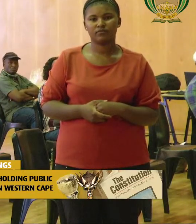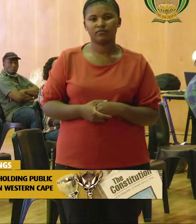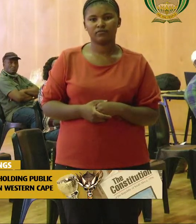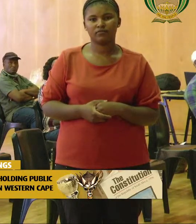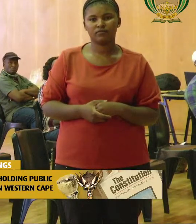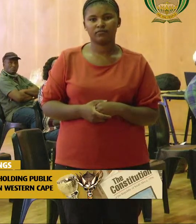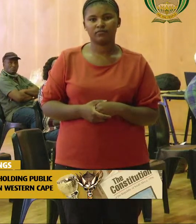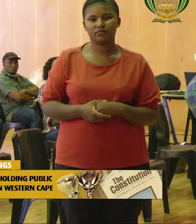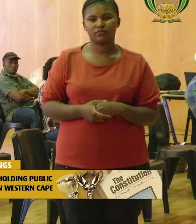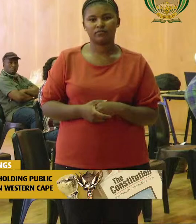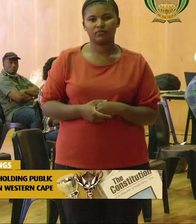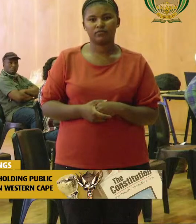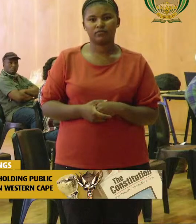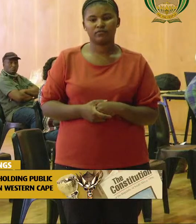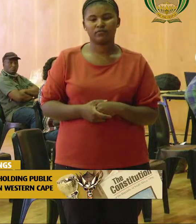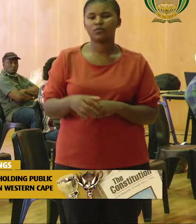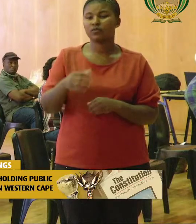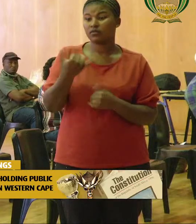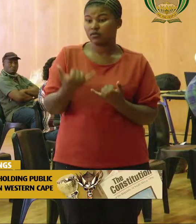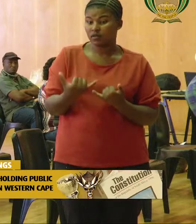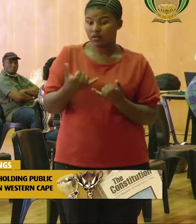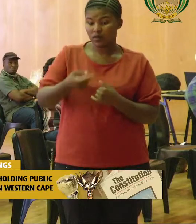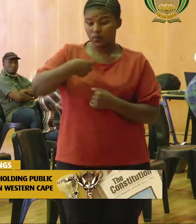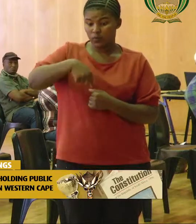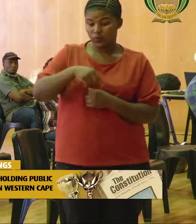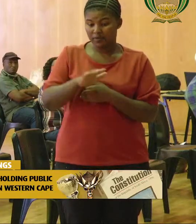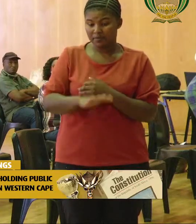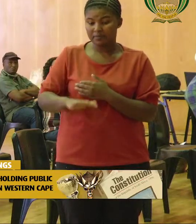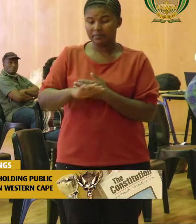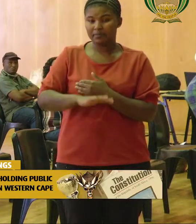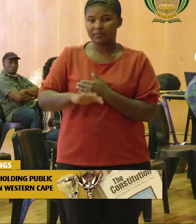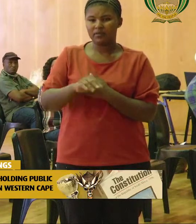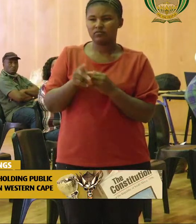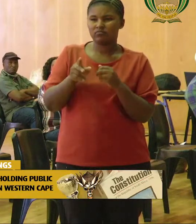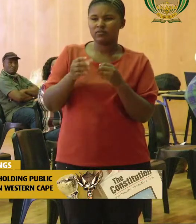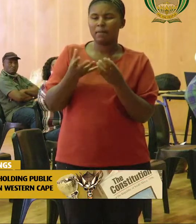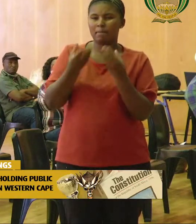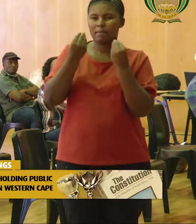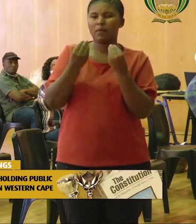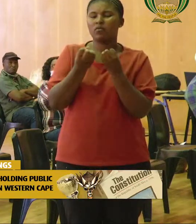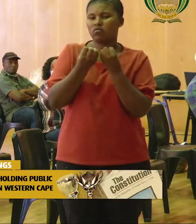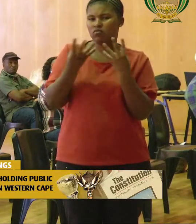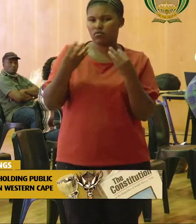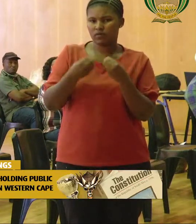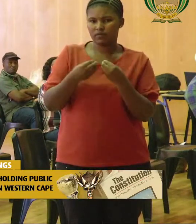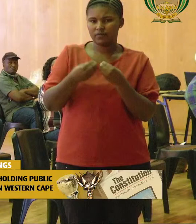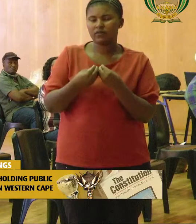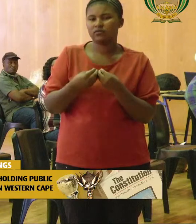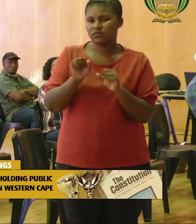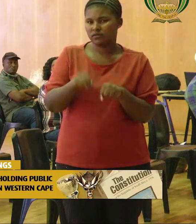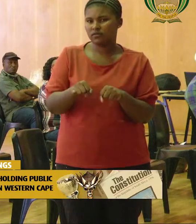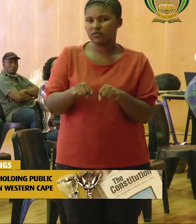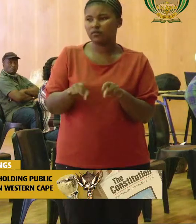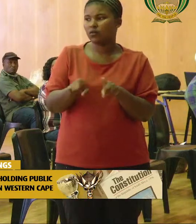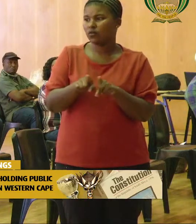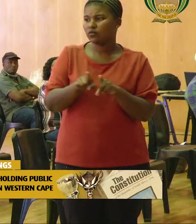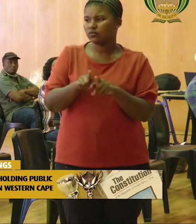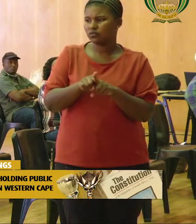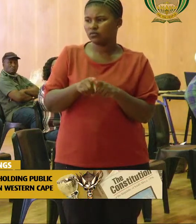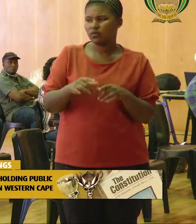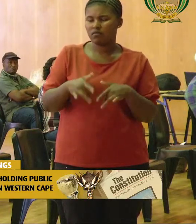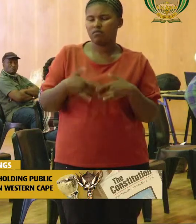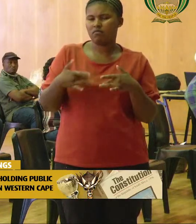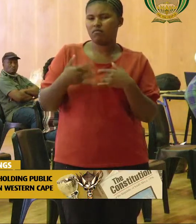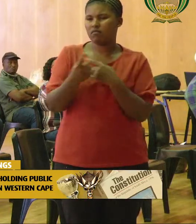Die reden waarom ik vandaag hier staan als een kandidaat, ik tegenwoordig geen partij nie, want ik wil individueel